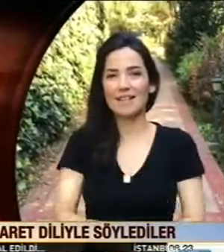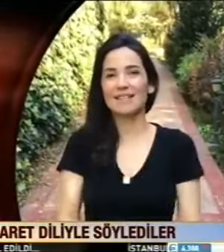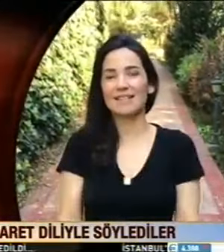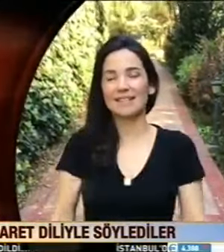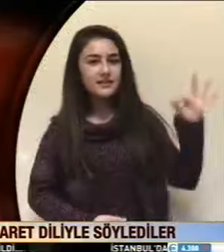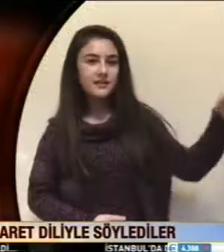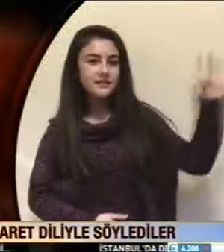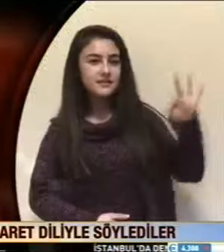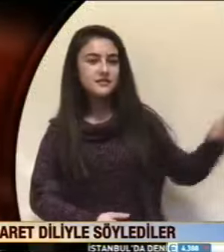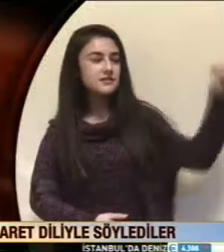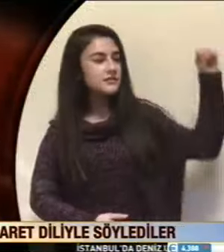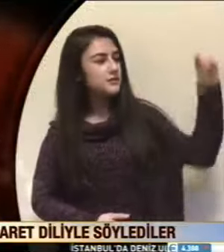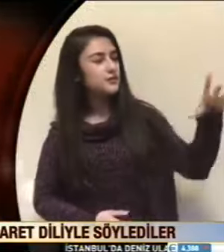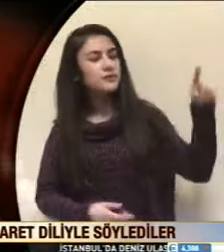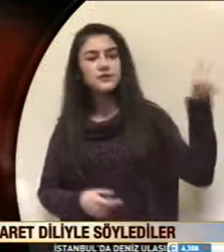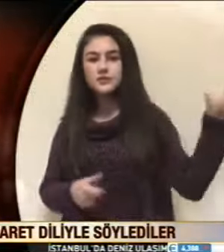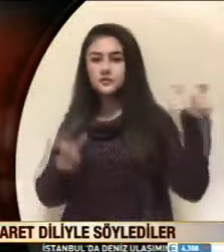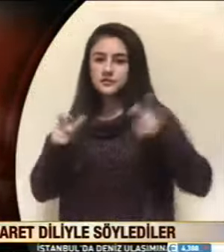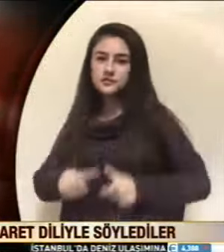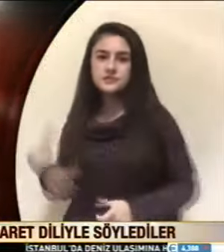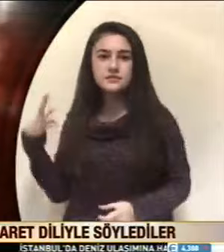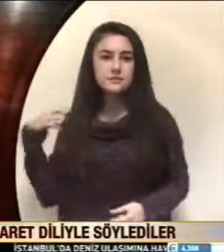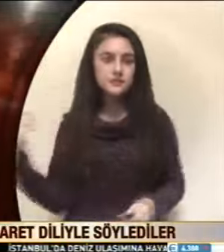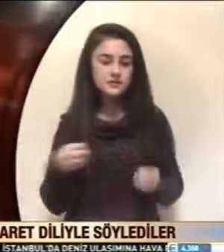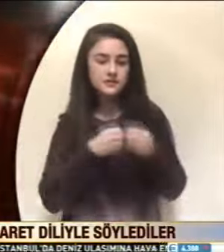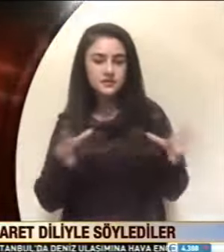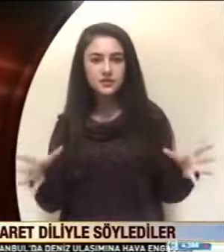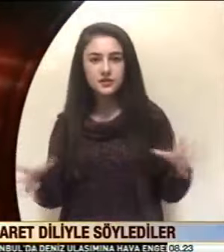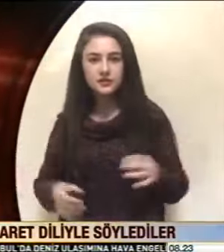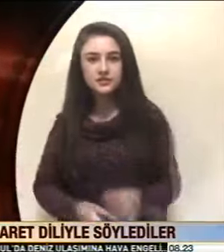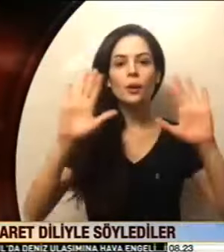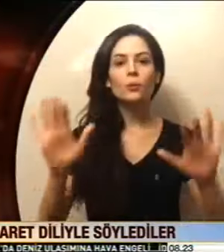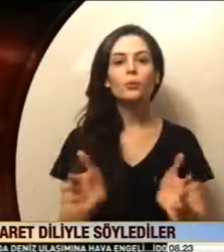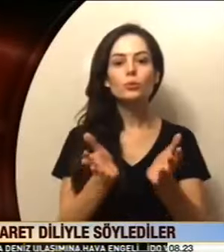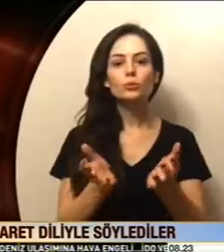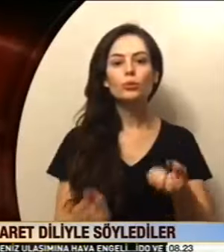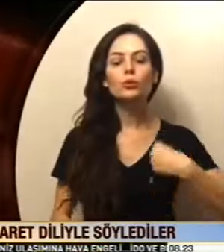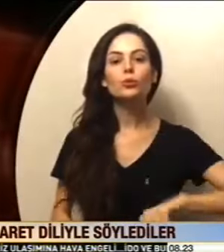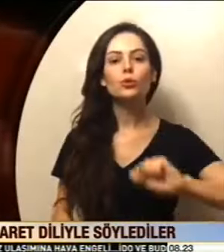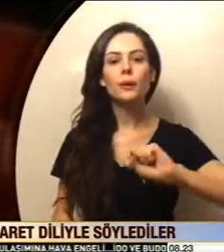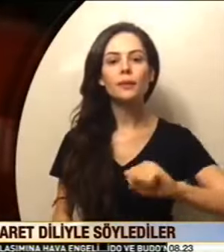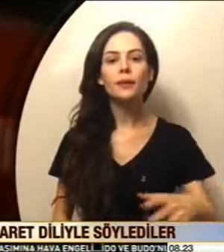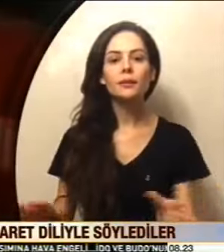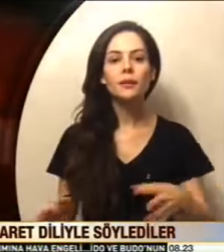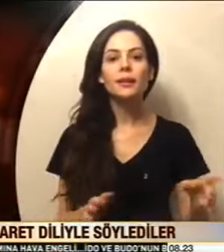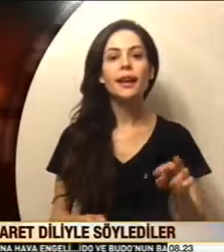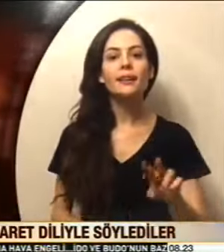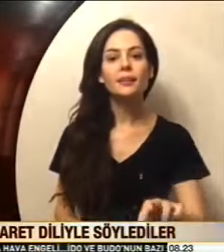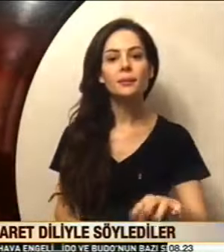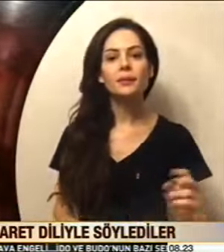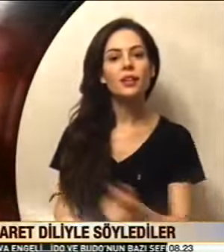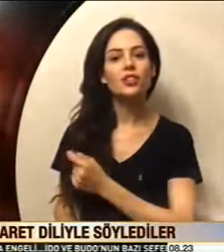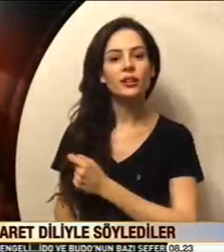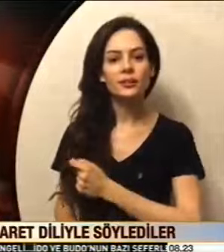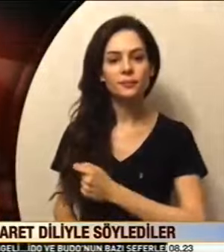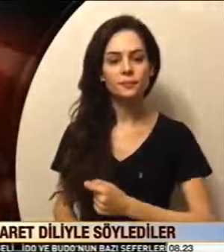saçar, altın güneş örgü asırmalar saçar. Bozulmuş düşmanlar geldi